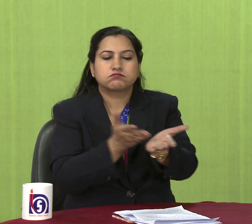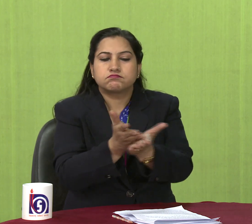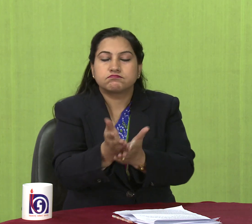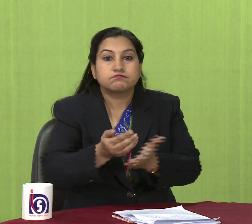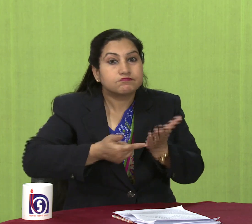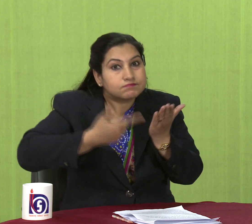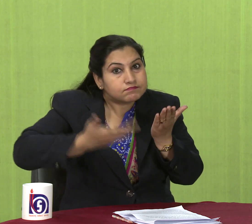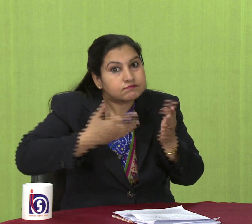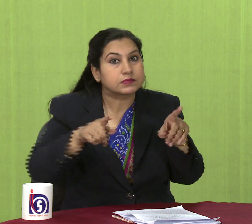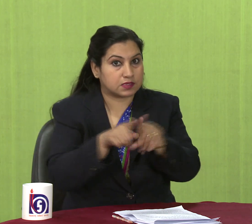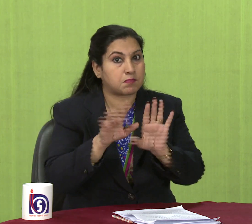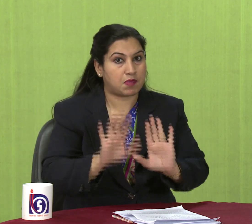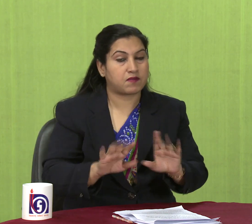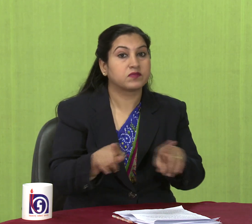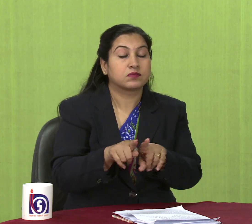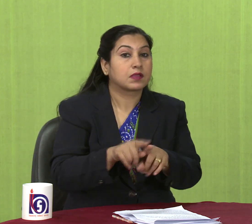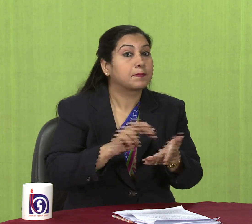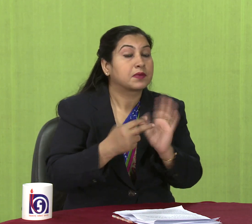कि धन दौलत,